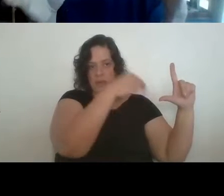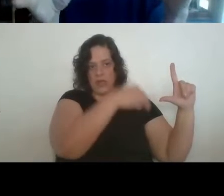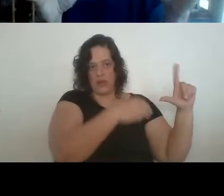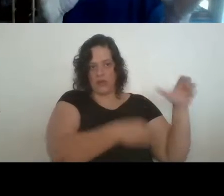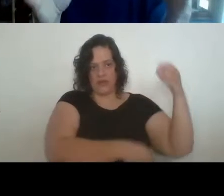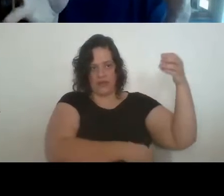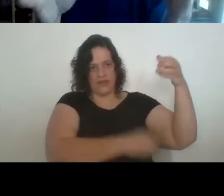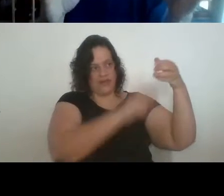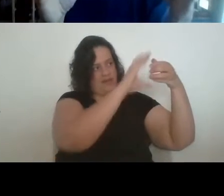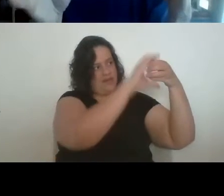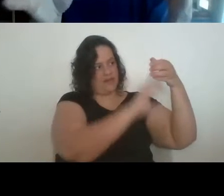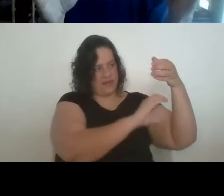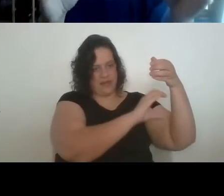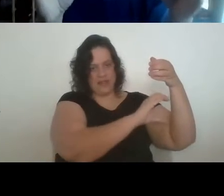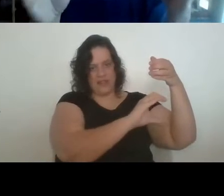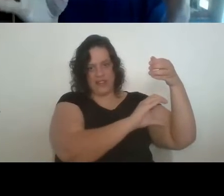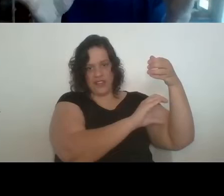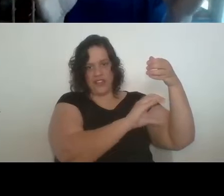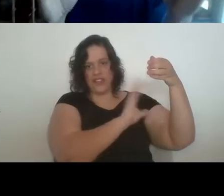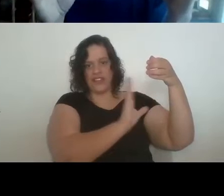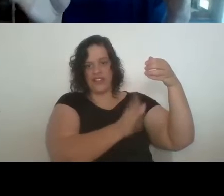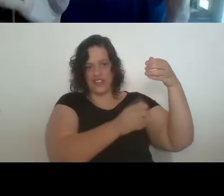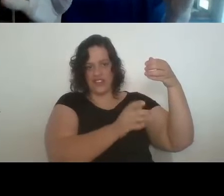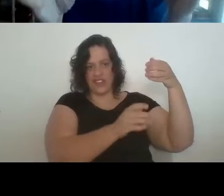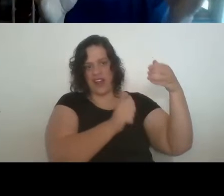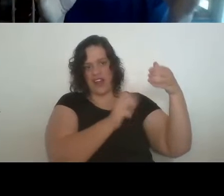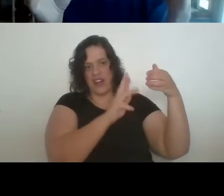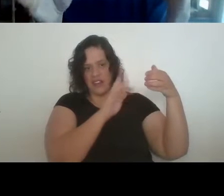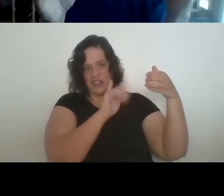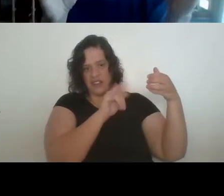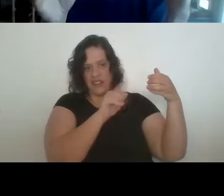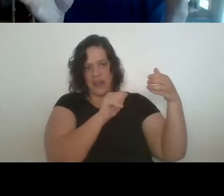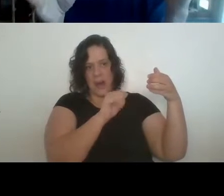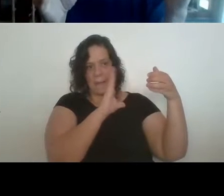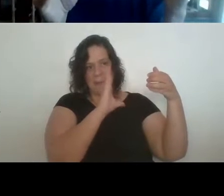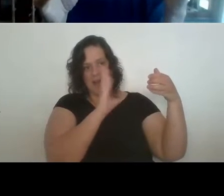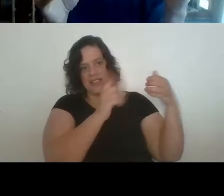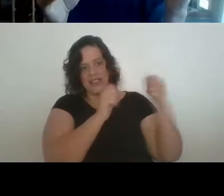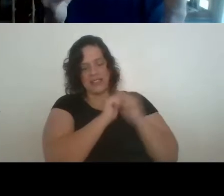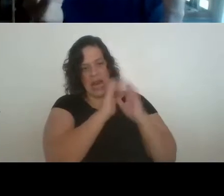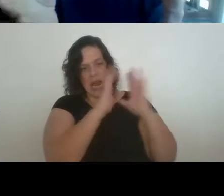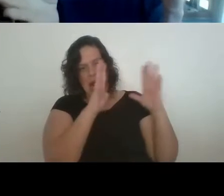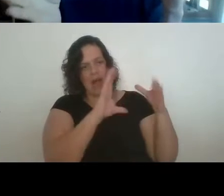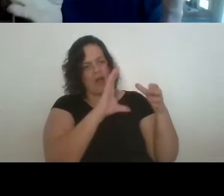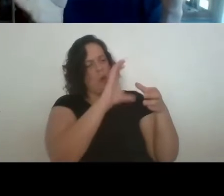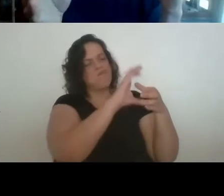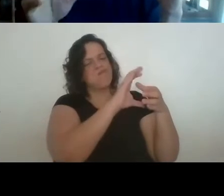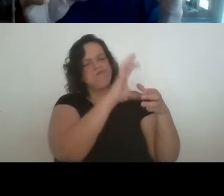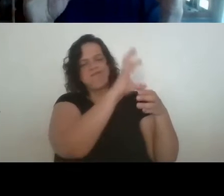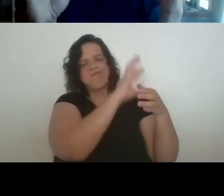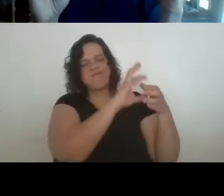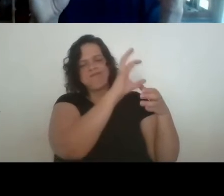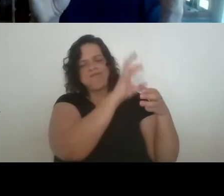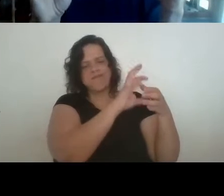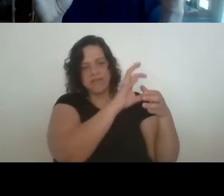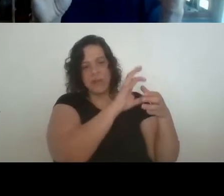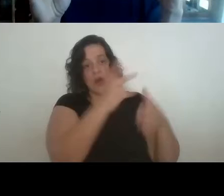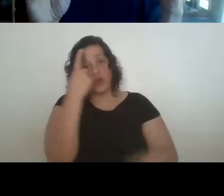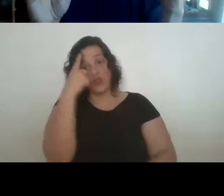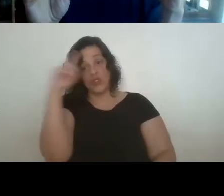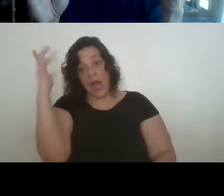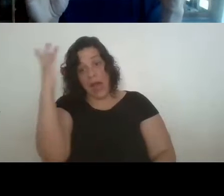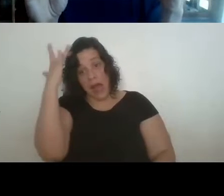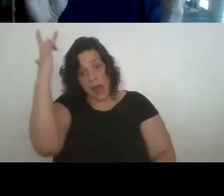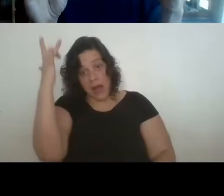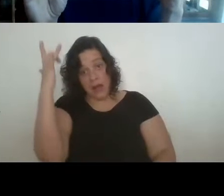uma primeira camada, mas ainda não está muito bem claro o que é o que. E depois de um dia, a gente vê